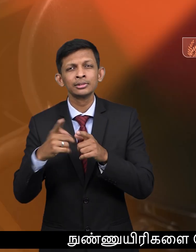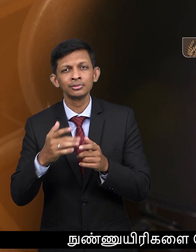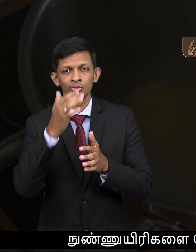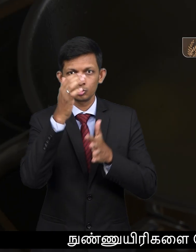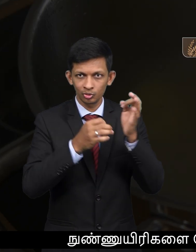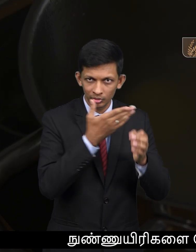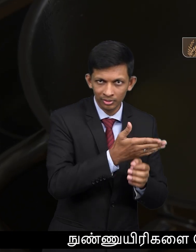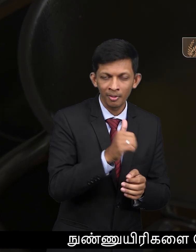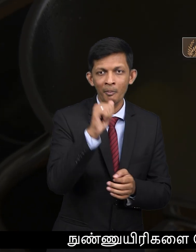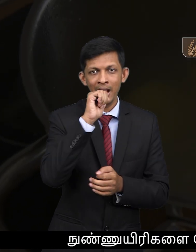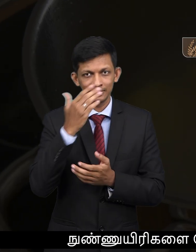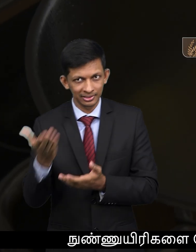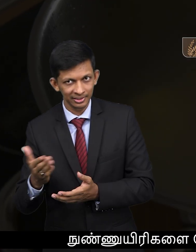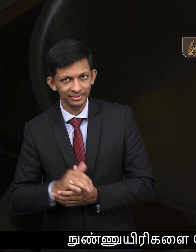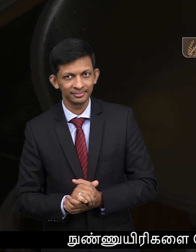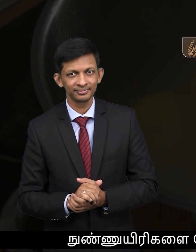கொல்லும்.